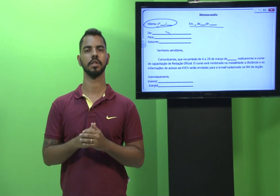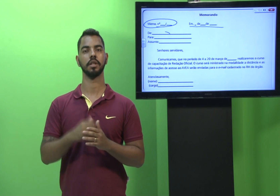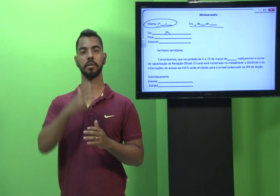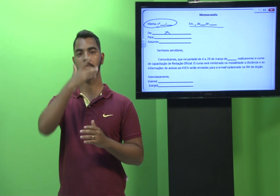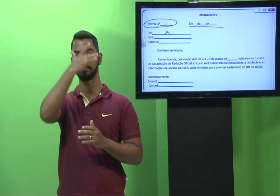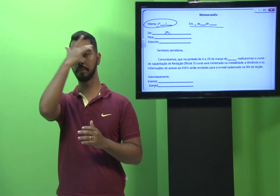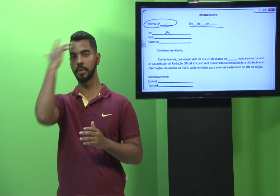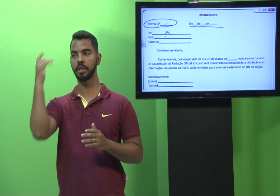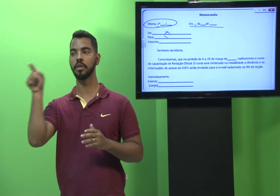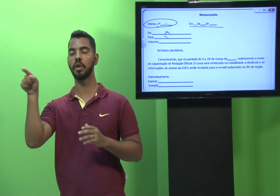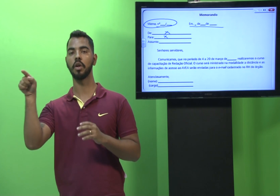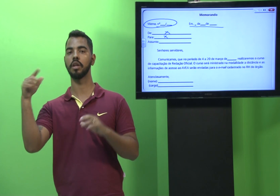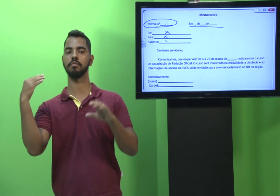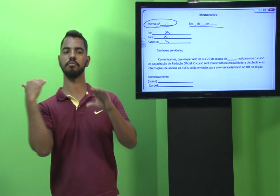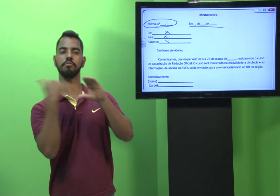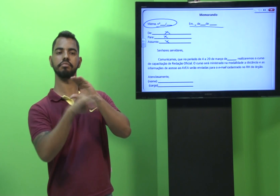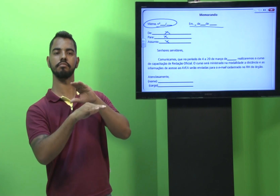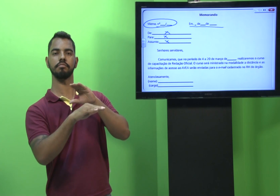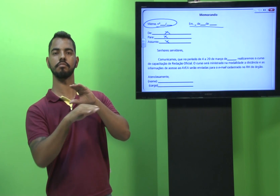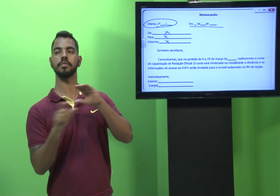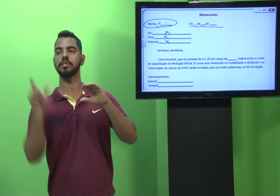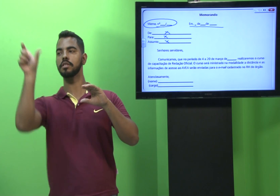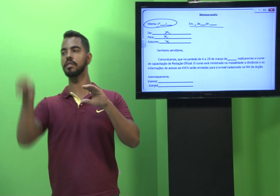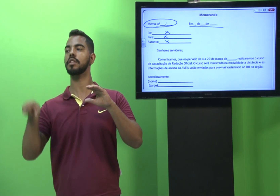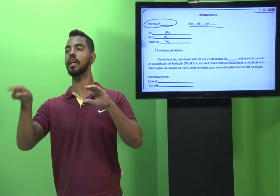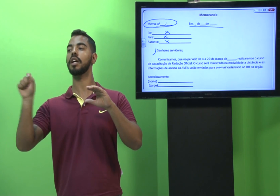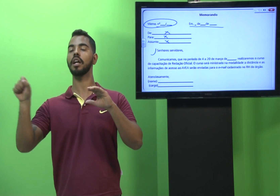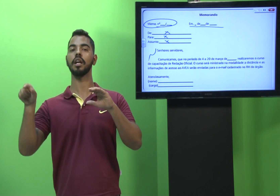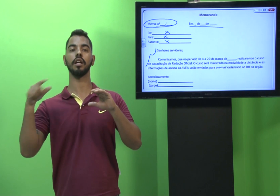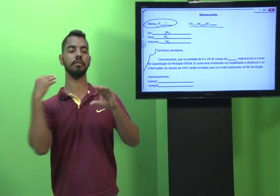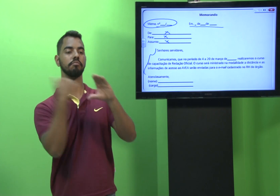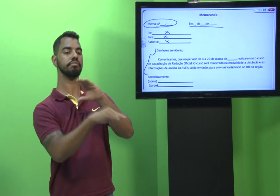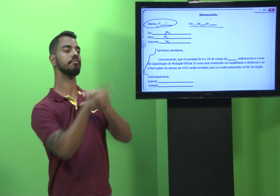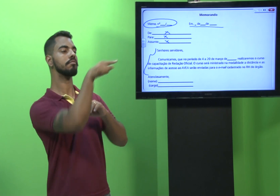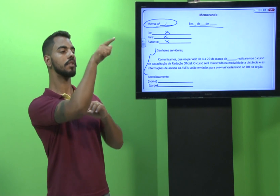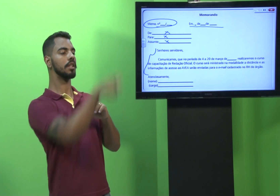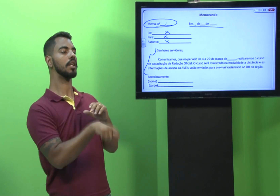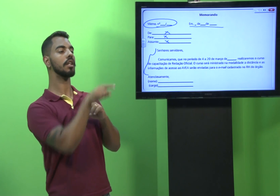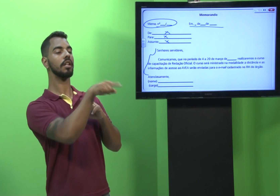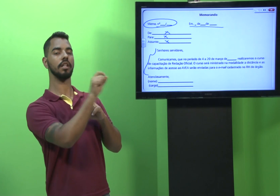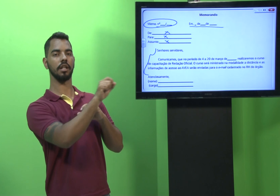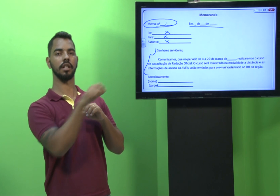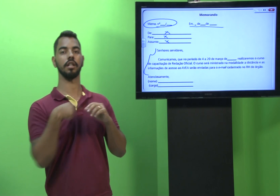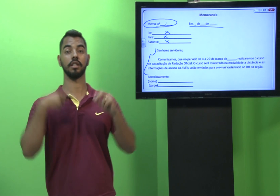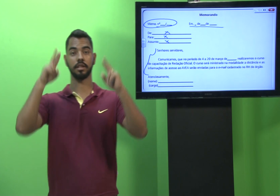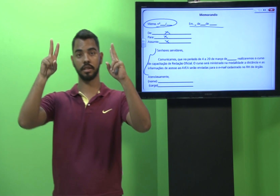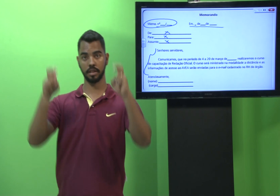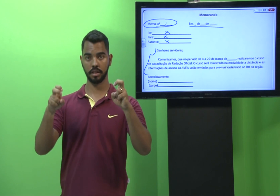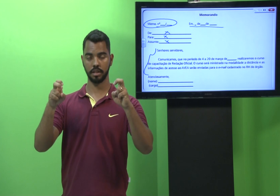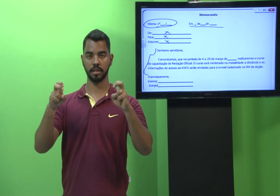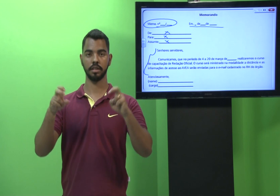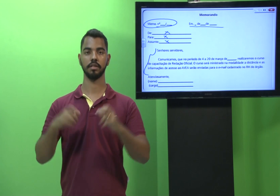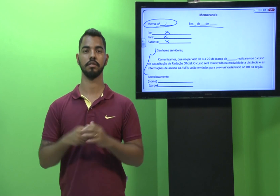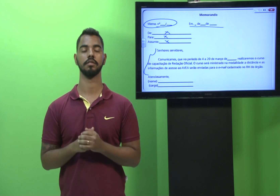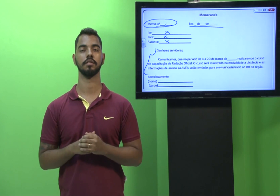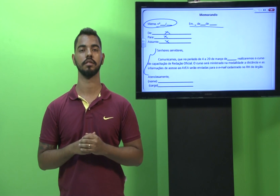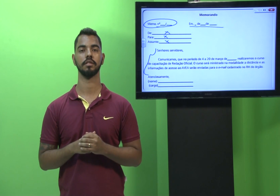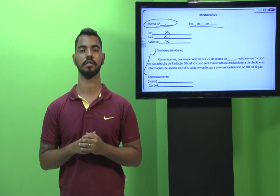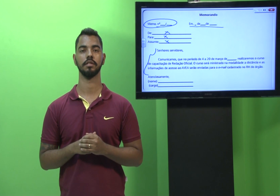mandando, para quem, o assunto e a mesma coisa no corpo